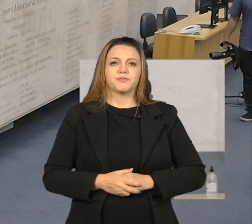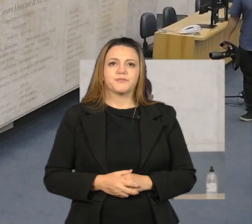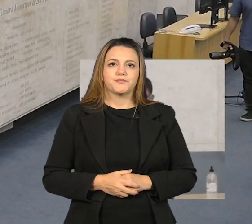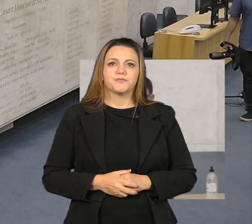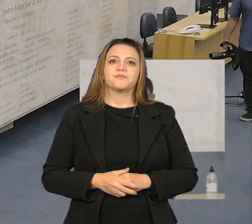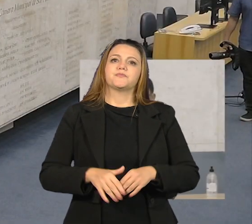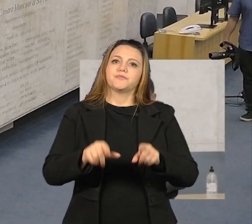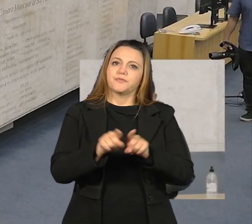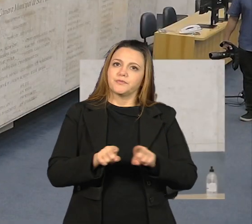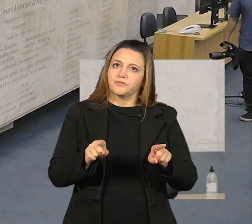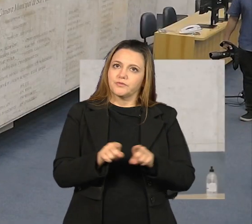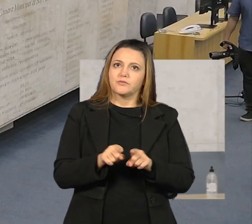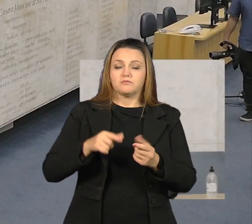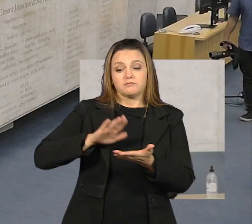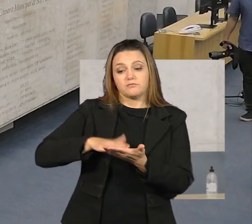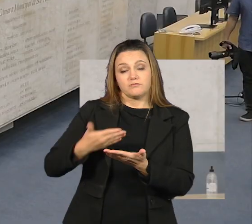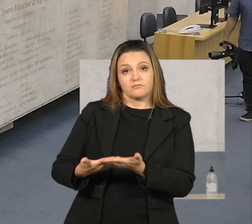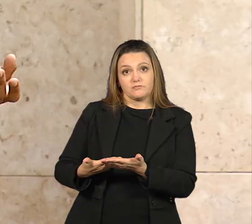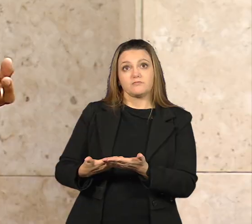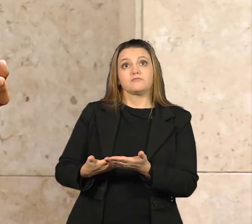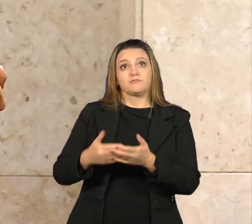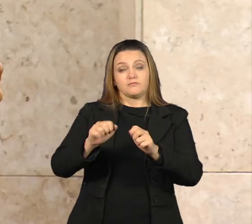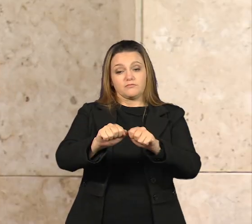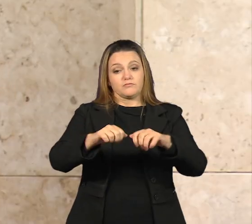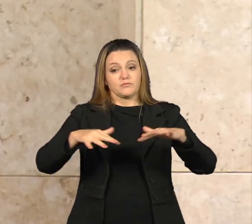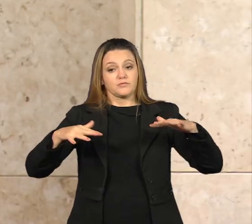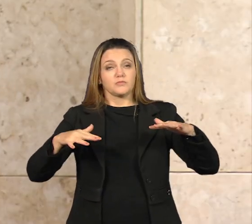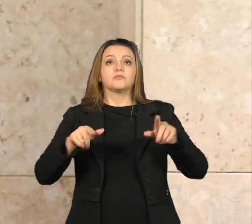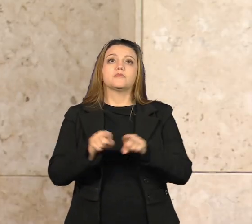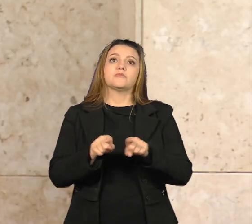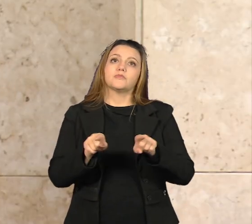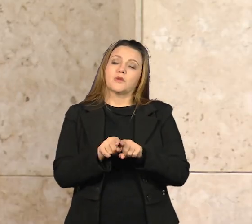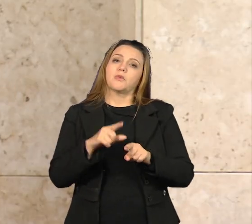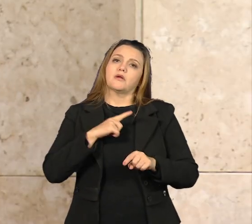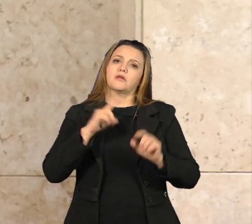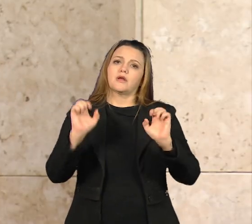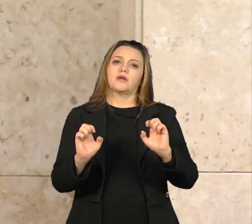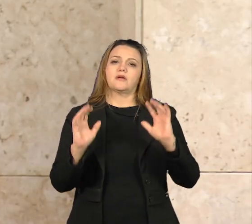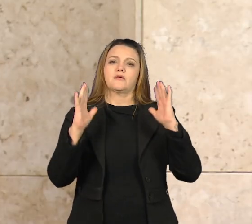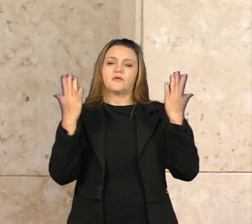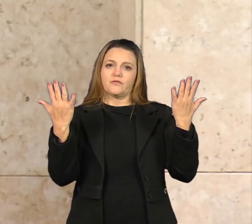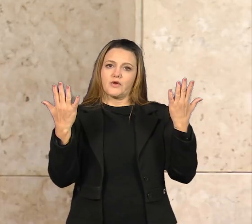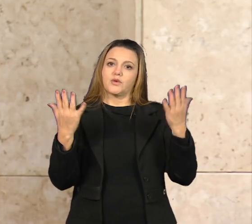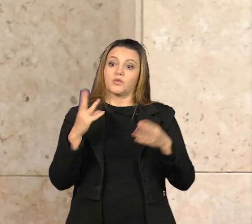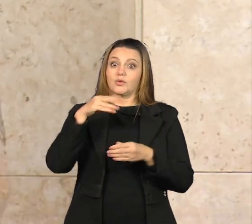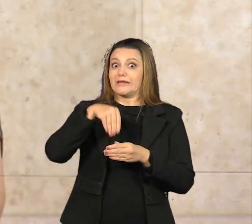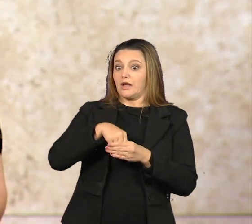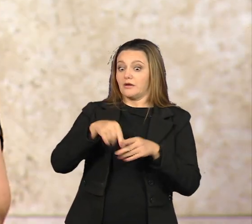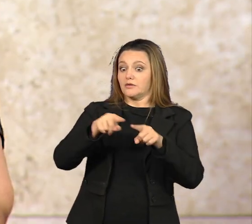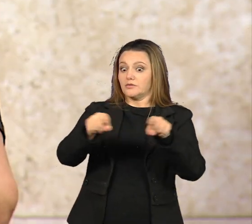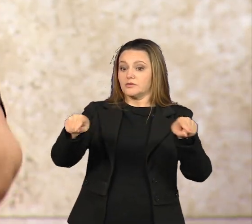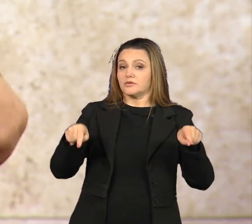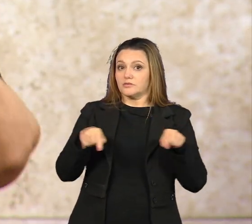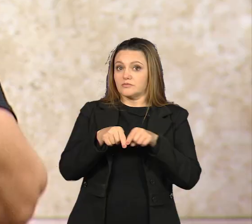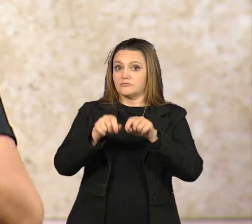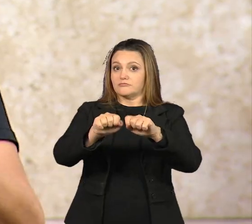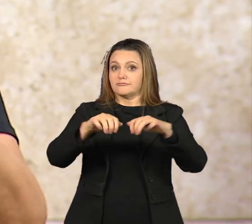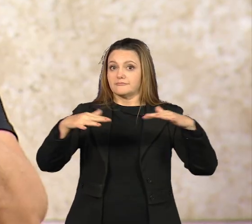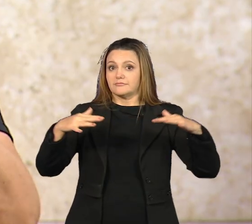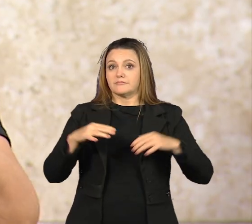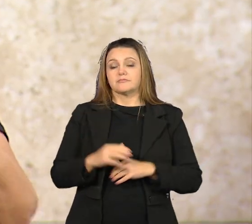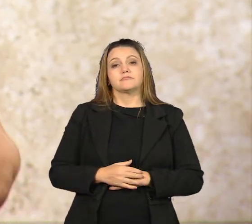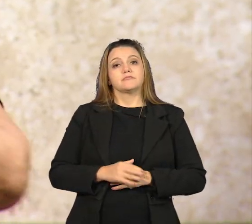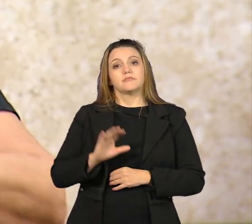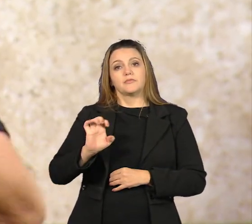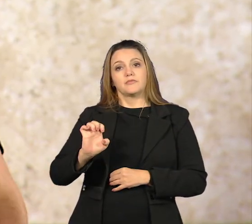dos tradutores das sessões plenárias, a Câmara ainda conta com intérpretes em eventos realizados dentro do Palácio Anchieta.